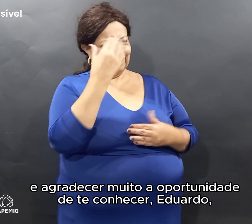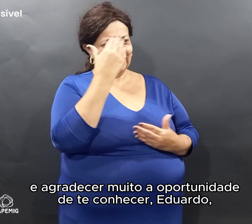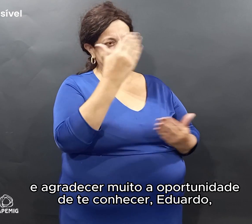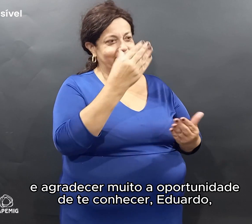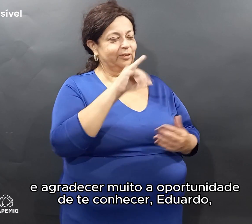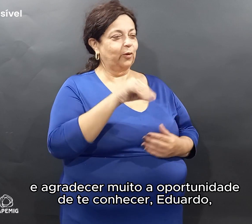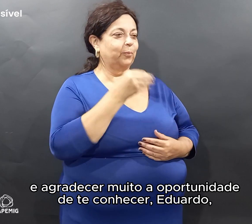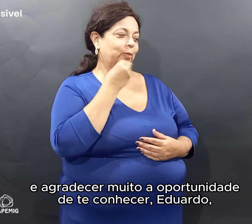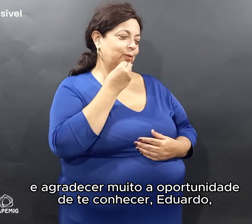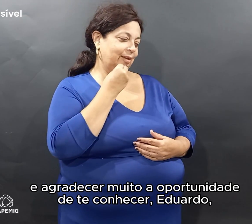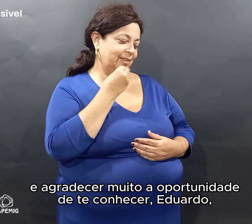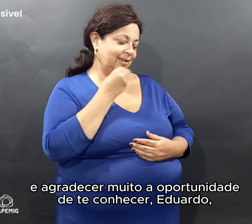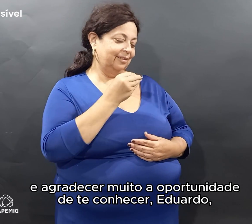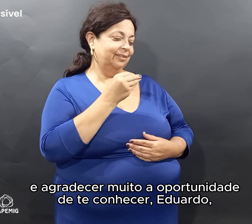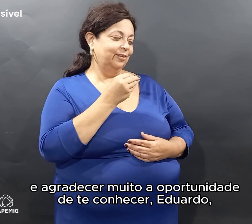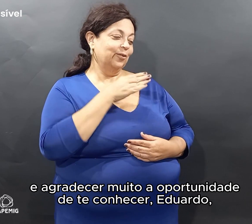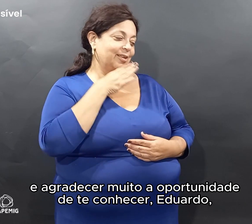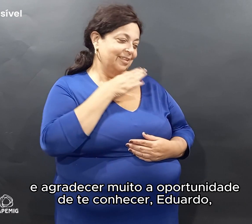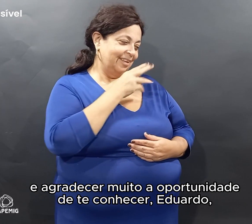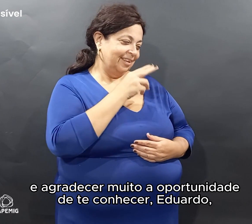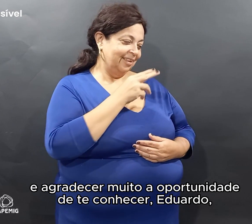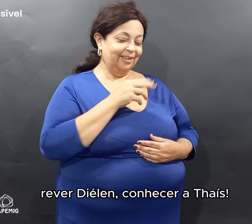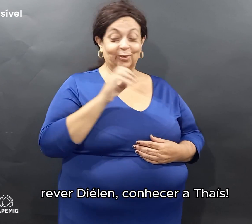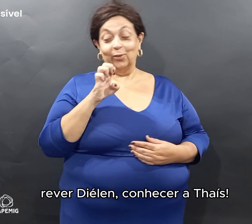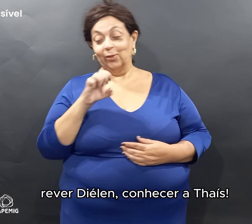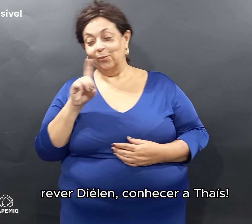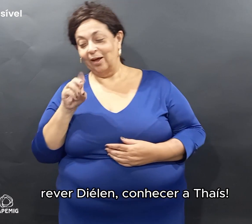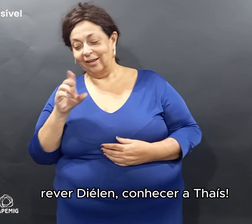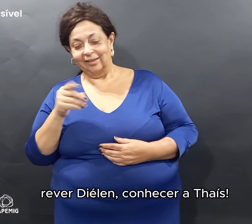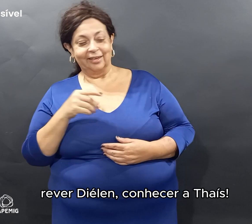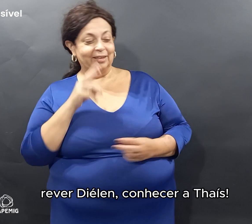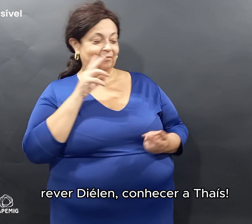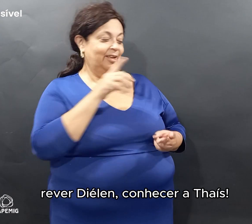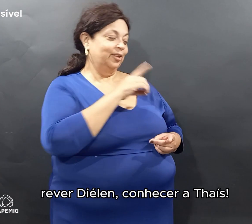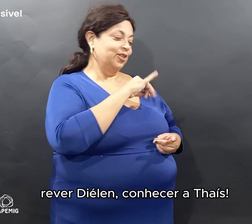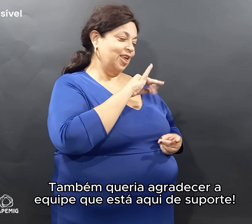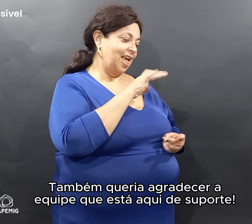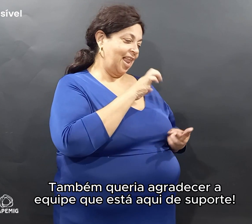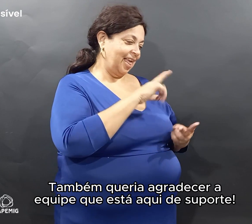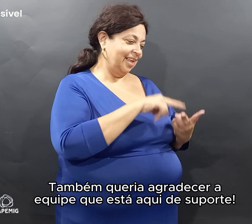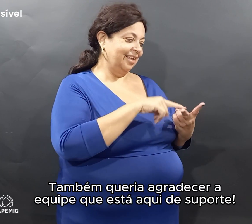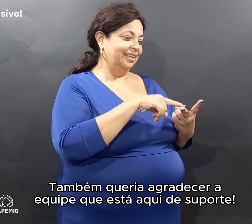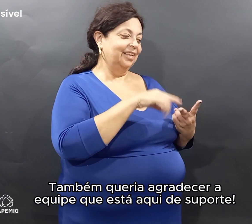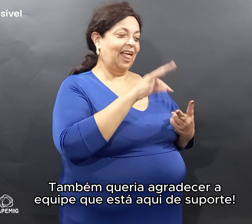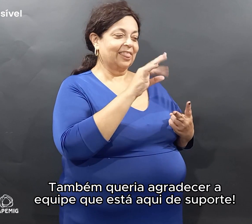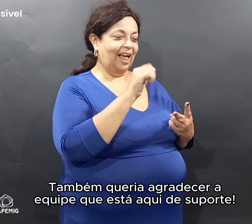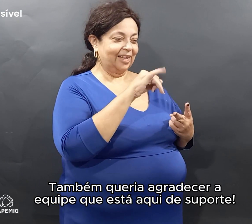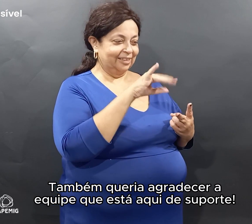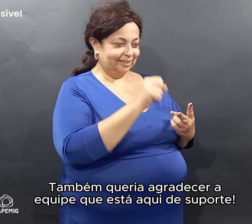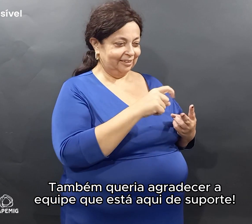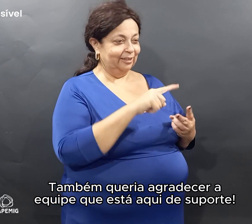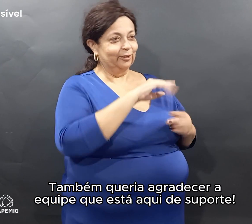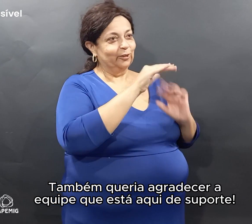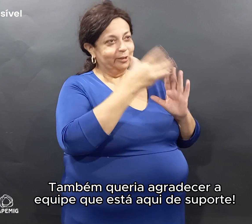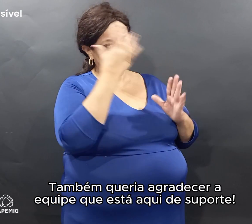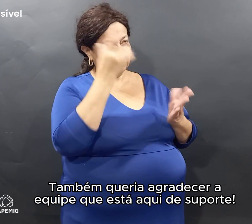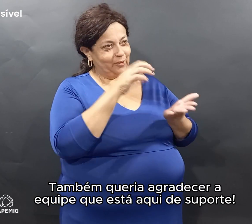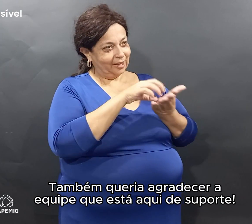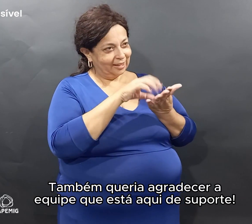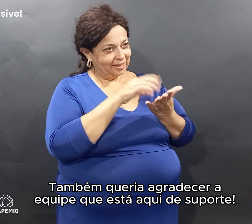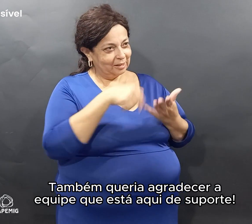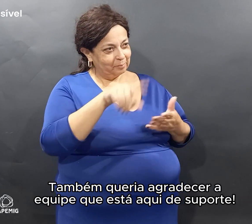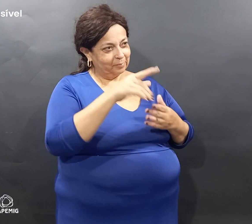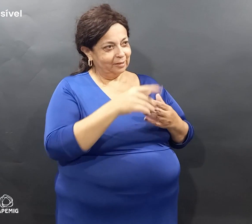muito a oportunidade de te conhecer, Eduardo, rever de Ellen, conhecer Thaís. Também queria agradecer a equipe que está aqui,